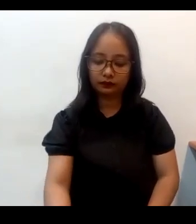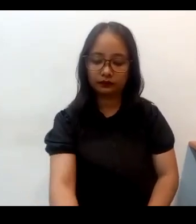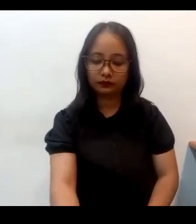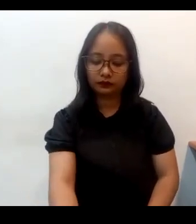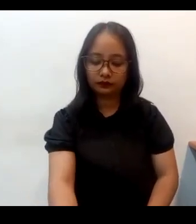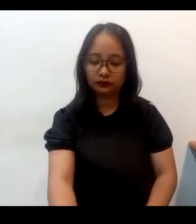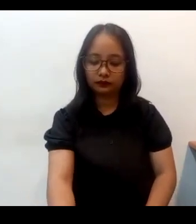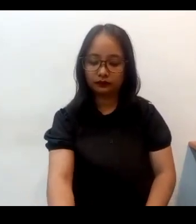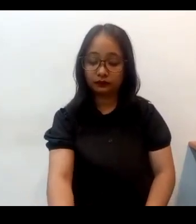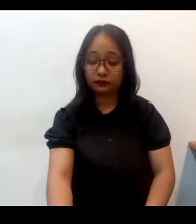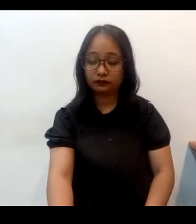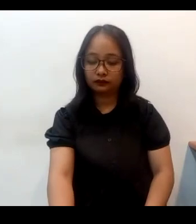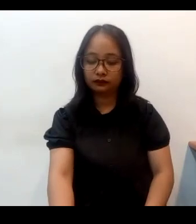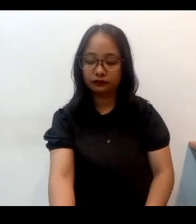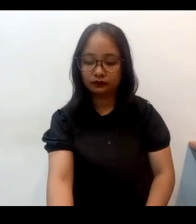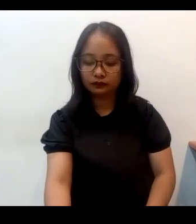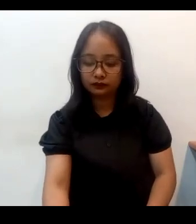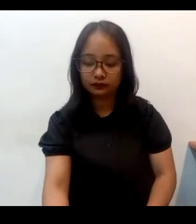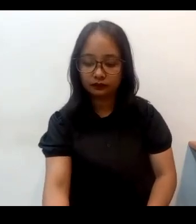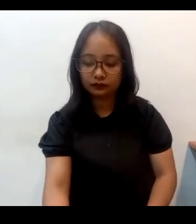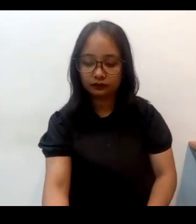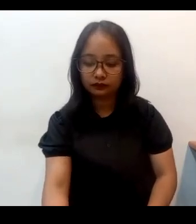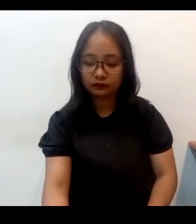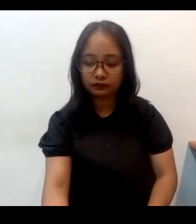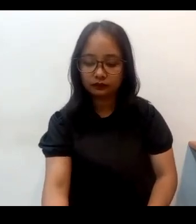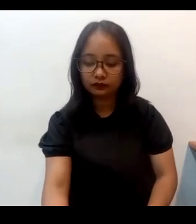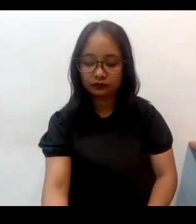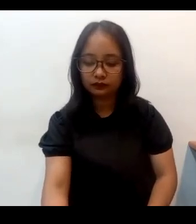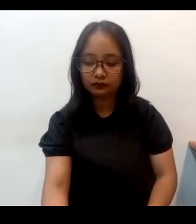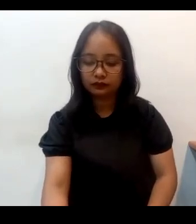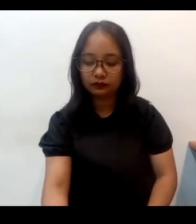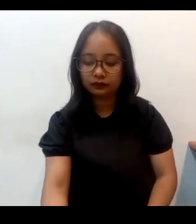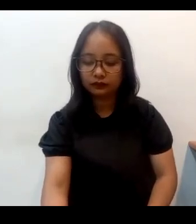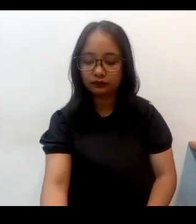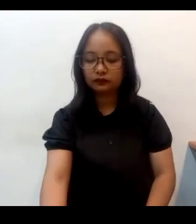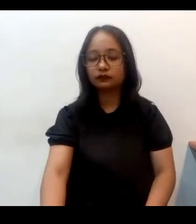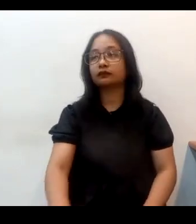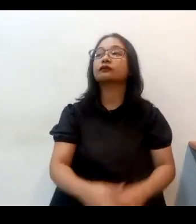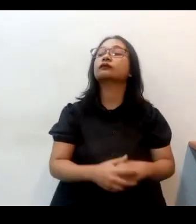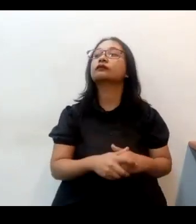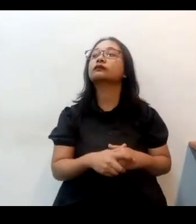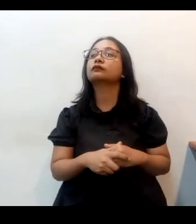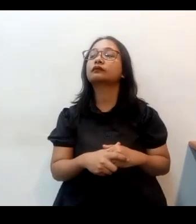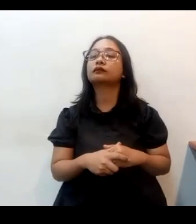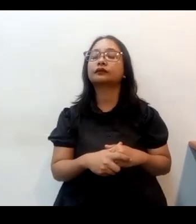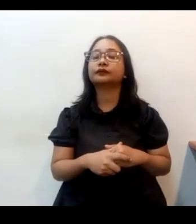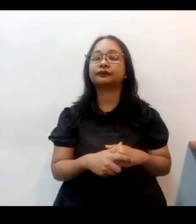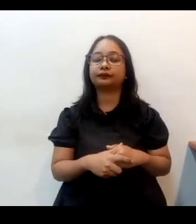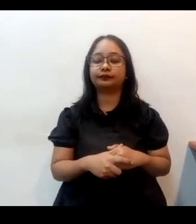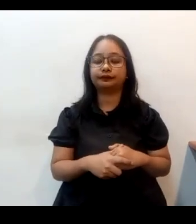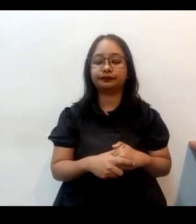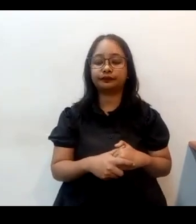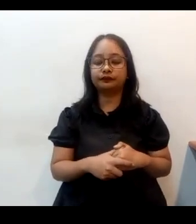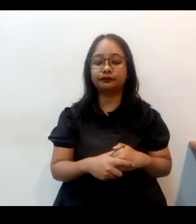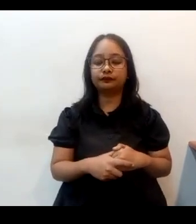mga bagay na ito. So, the things which you have seen is the past thing. Kaya yung mga bagay na nakita mo, ito po'y